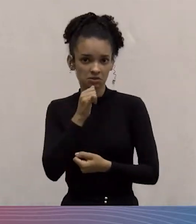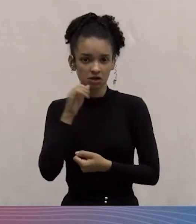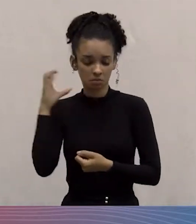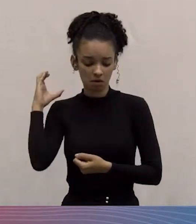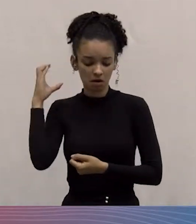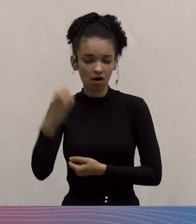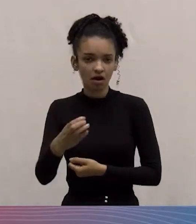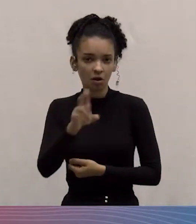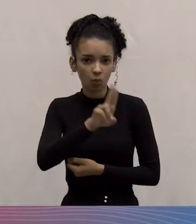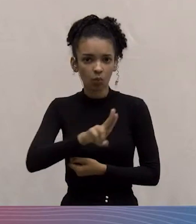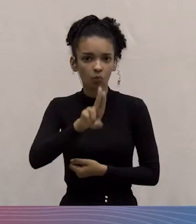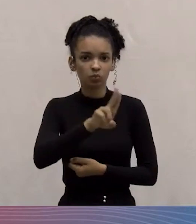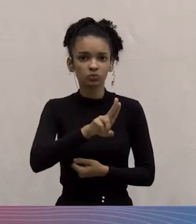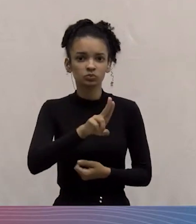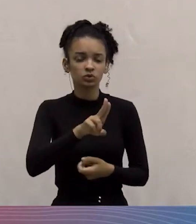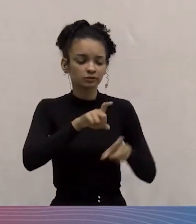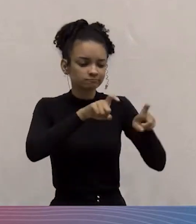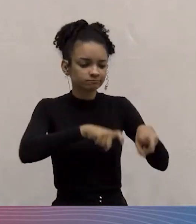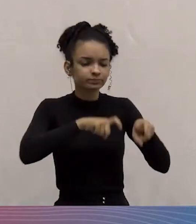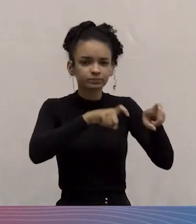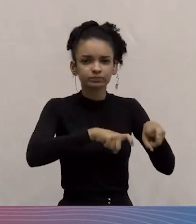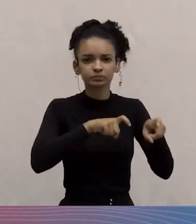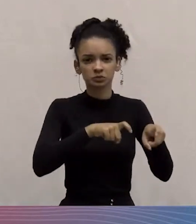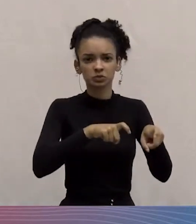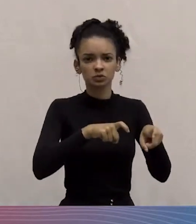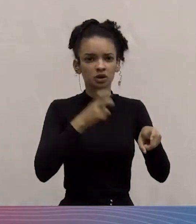com seu esforço para agradar a Deus.